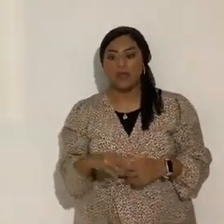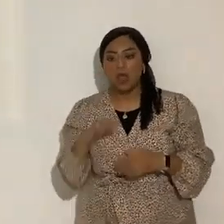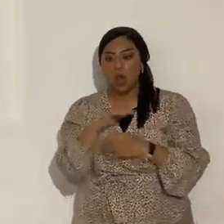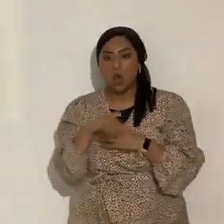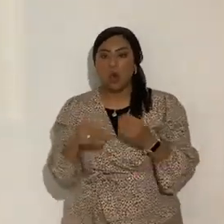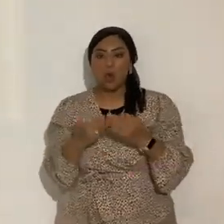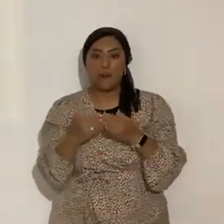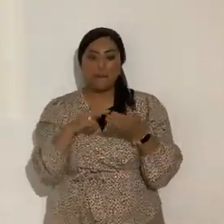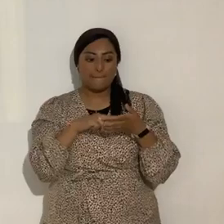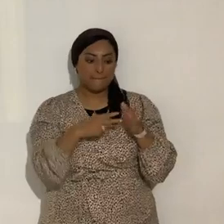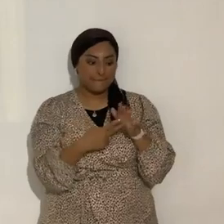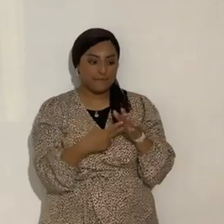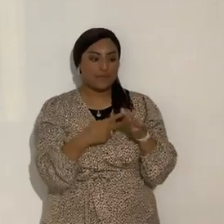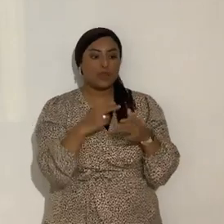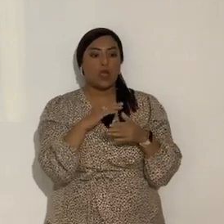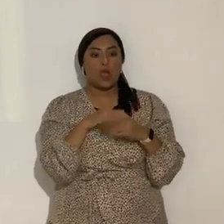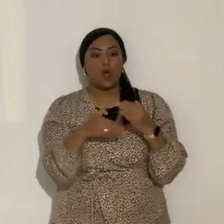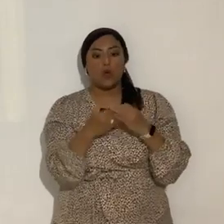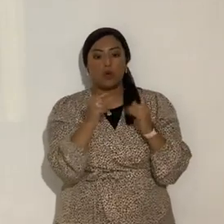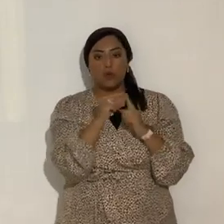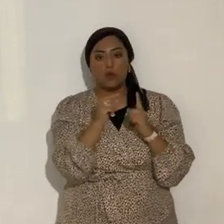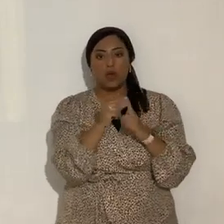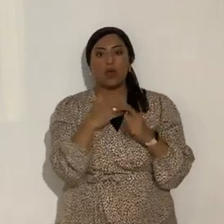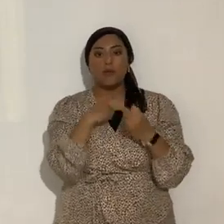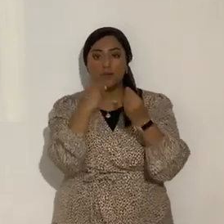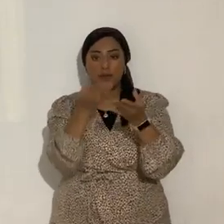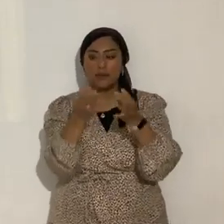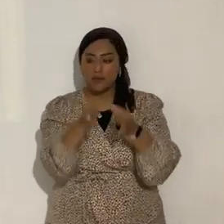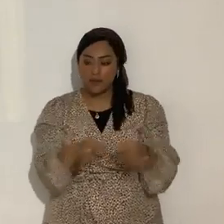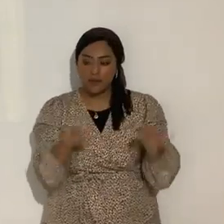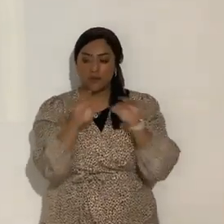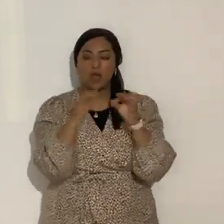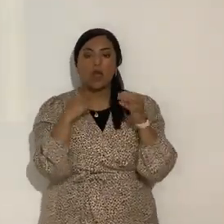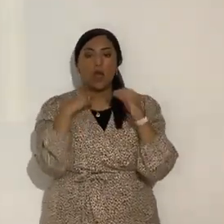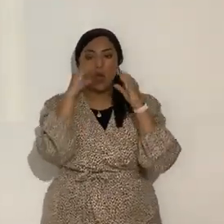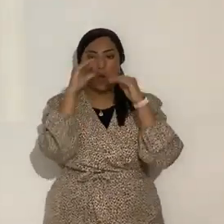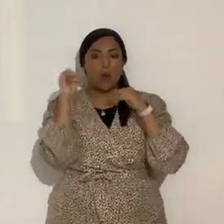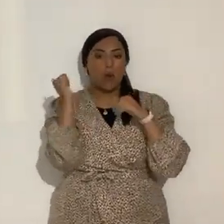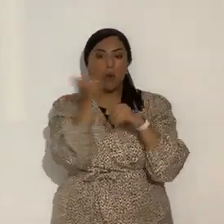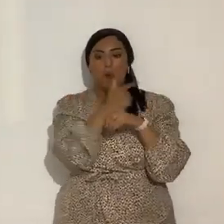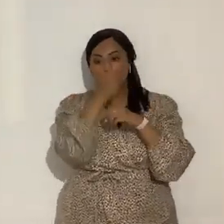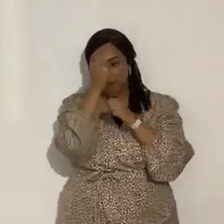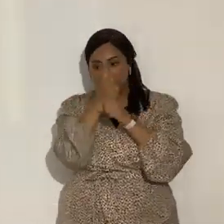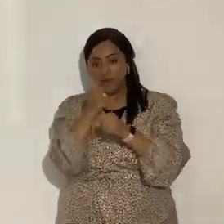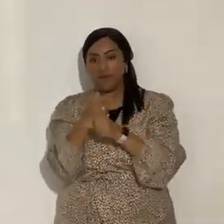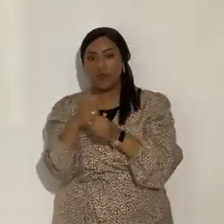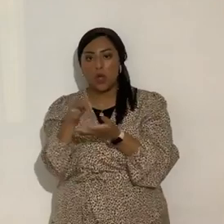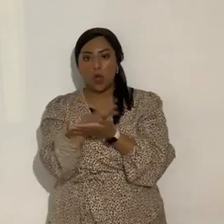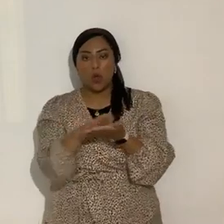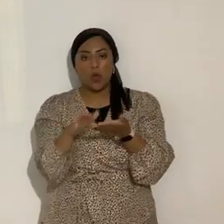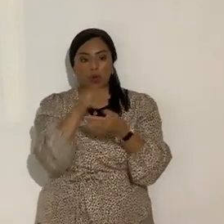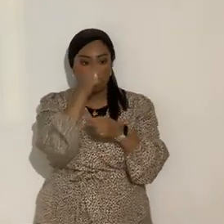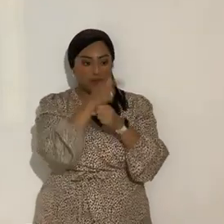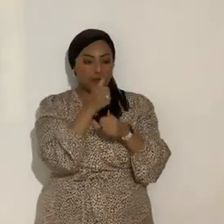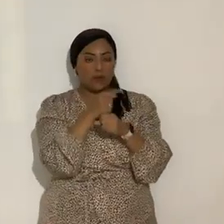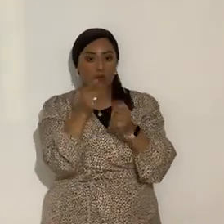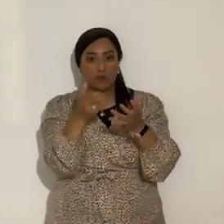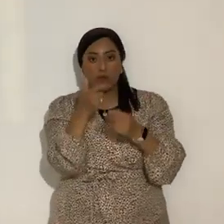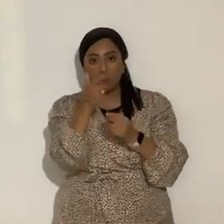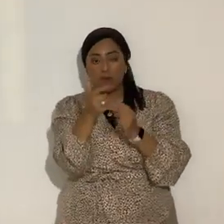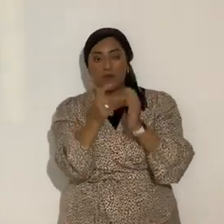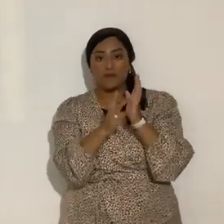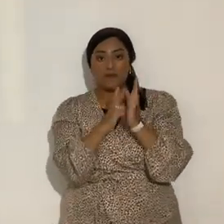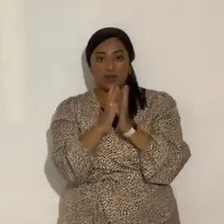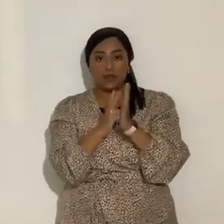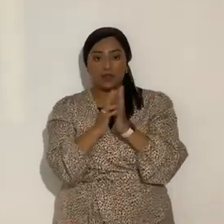Todos estos conceptos que vertí hoy son muy importantes. Me gustaría que todos los santos y santas de gozo y paz, y los que gustan revisar este